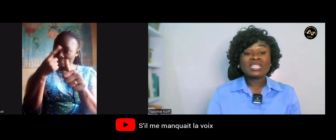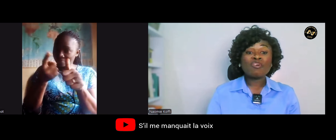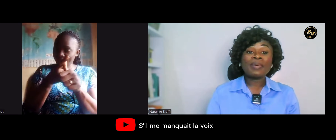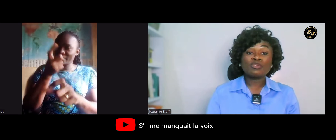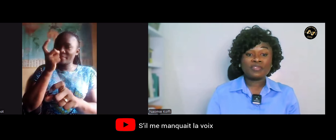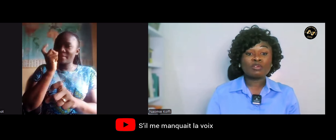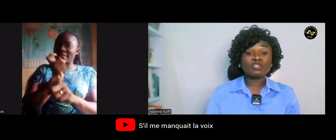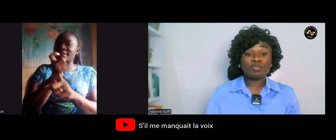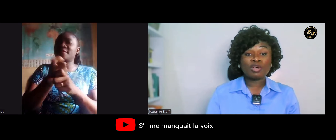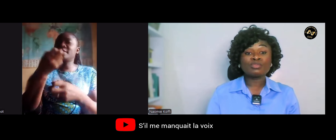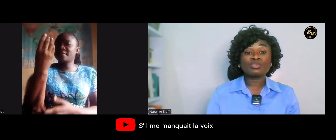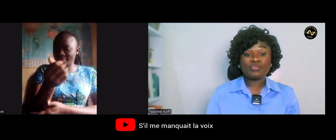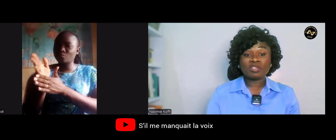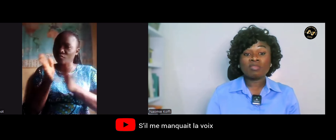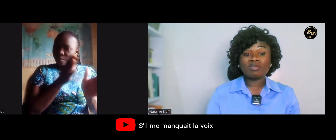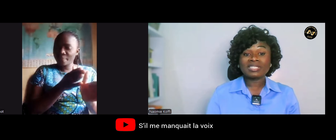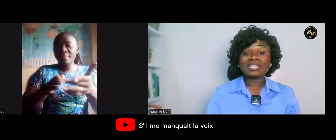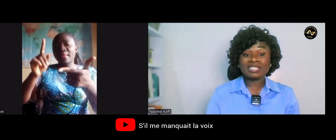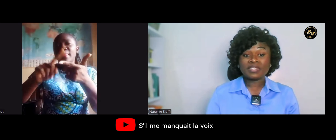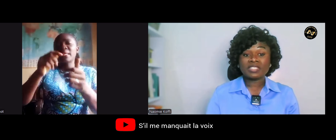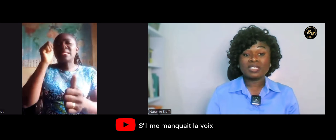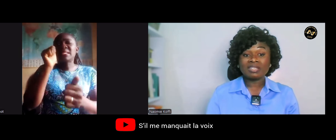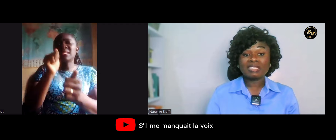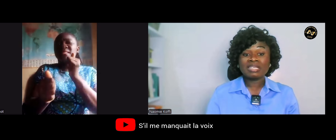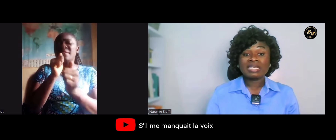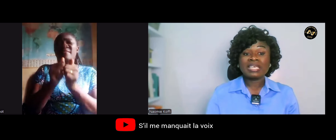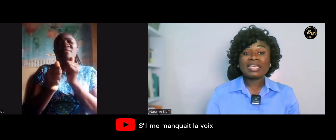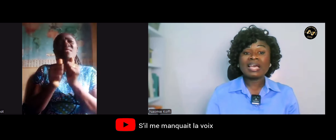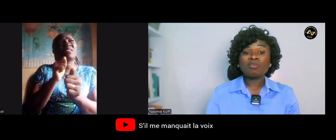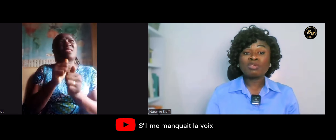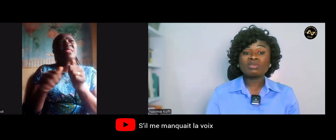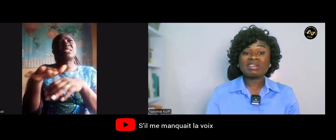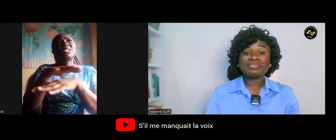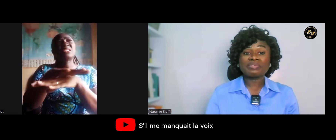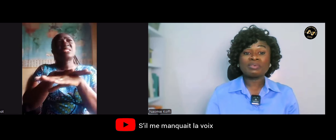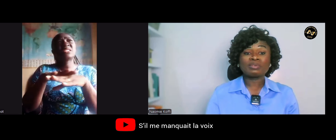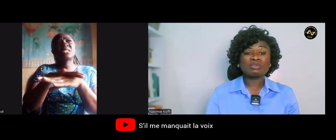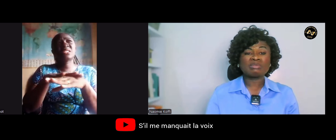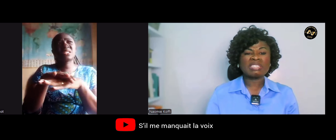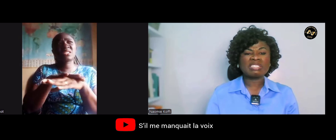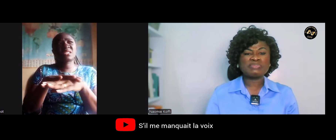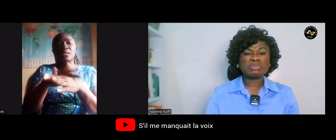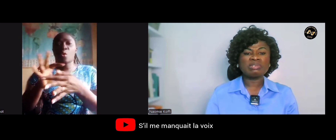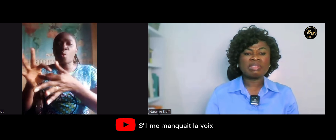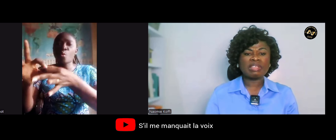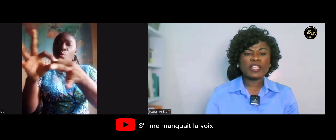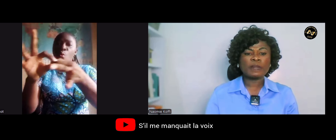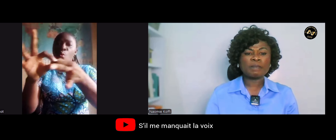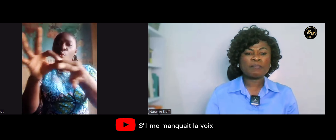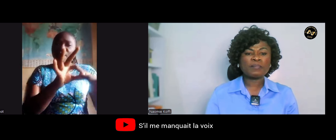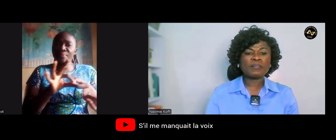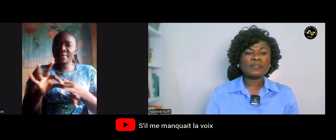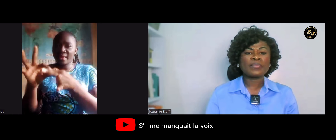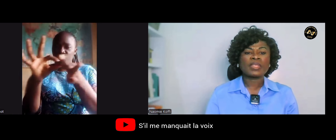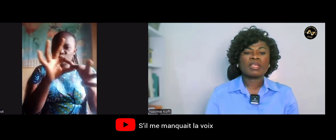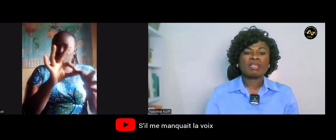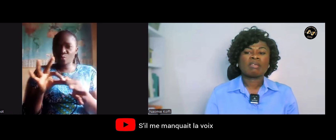Nous n'avons pas de financement du gouvernement, c'est très difficile. Et également, nous avons des difficultés